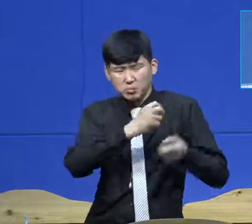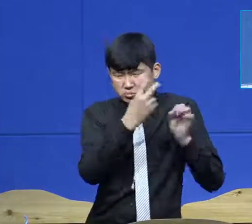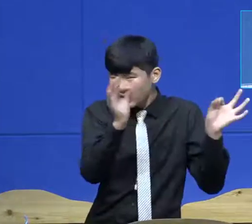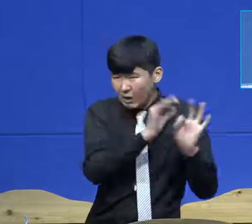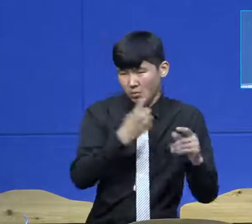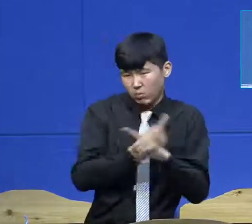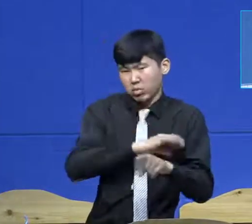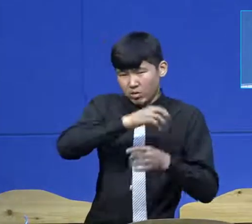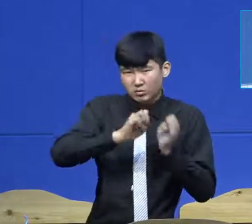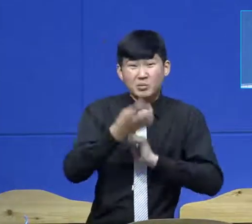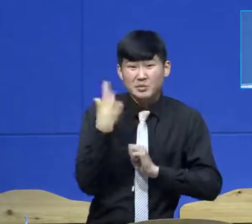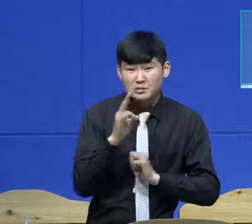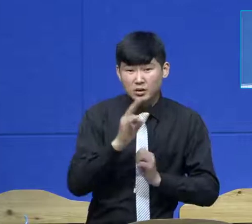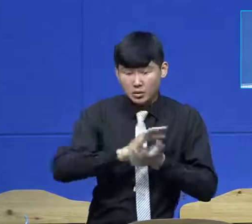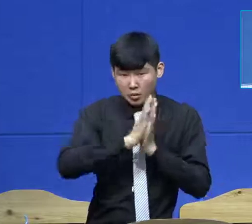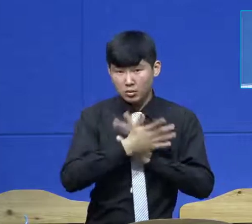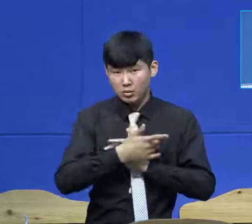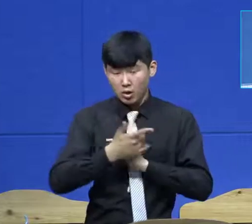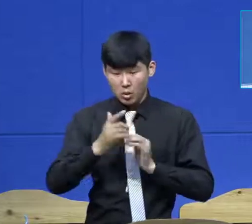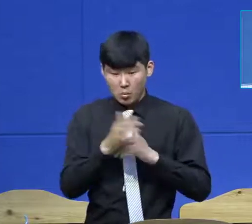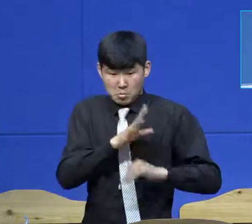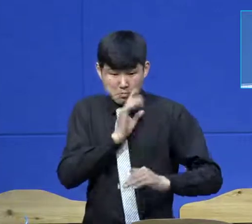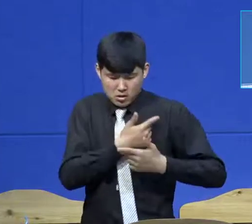Энэ хүн гинт бурхнаас айж ихэлсэн.